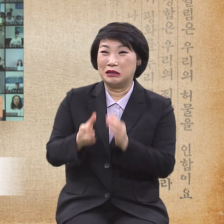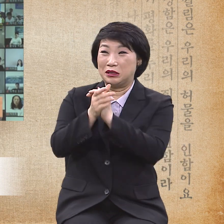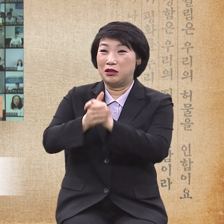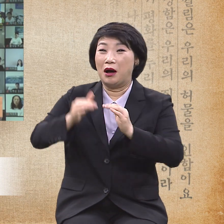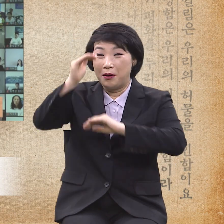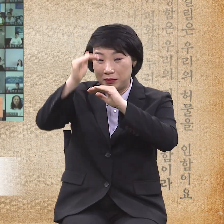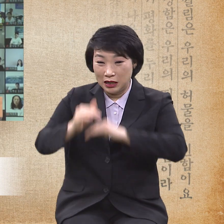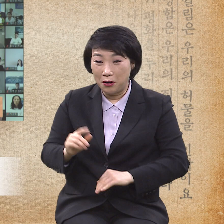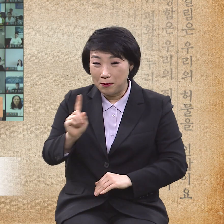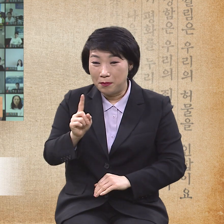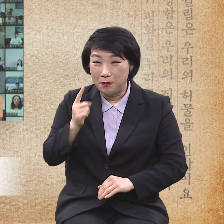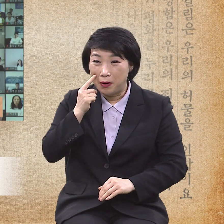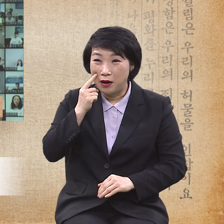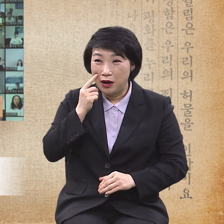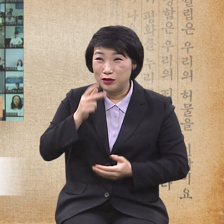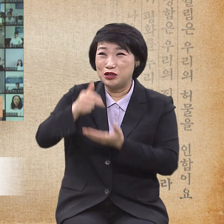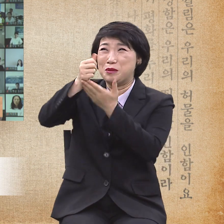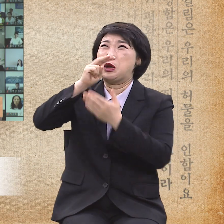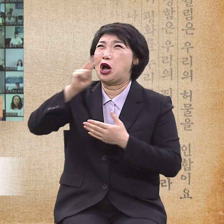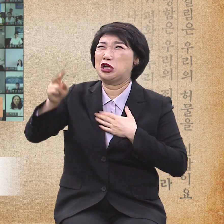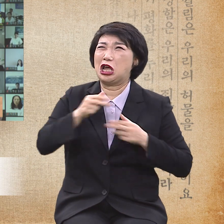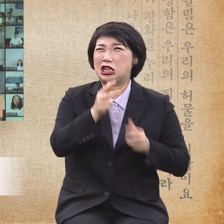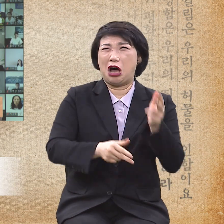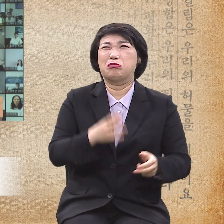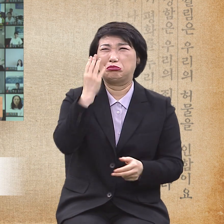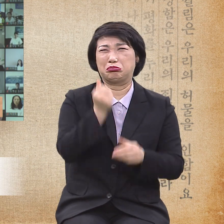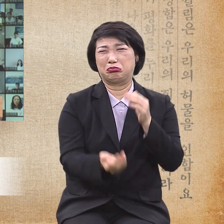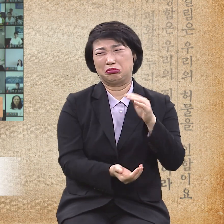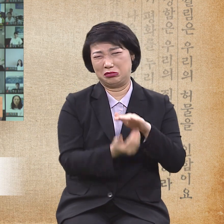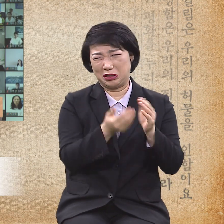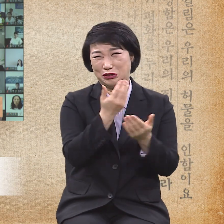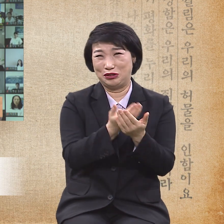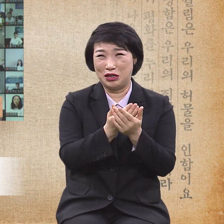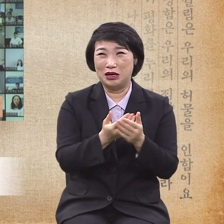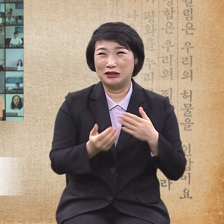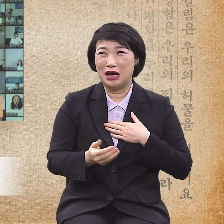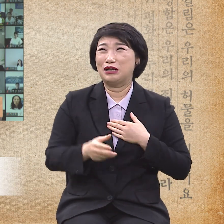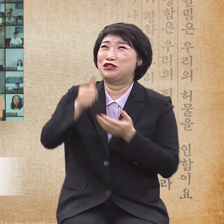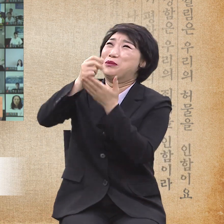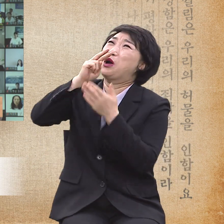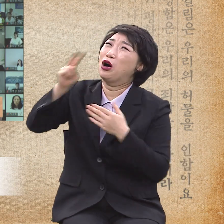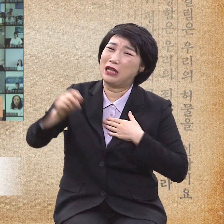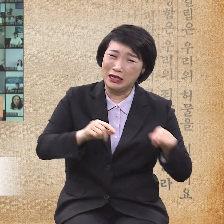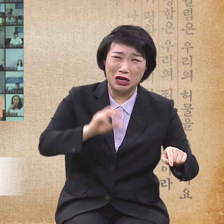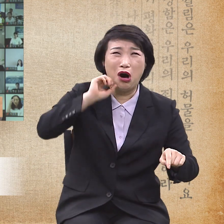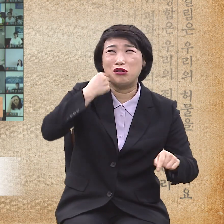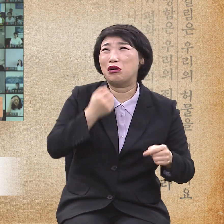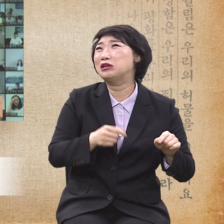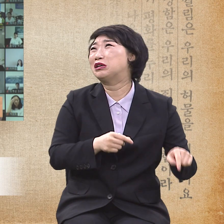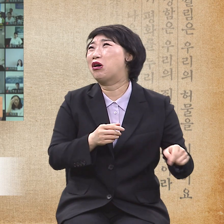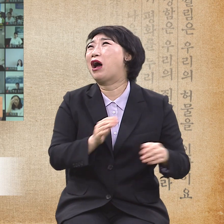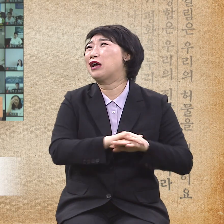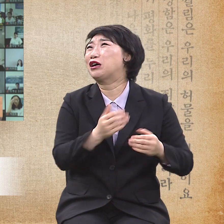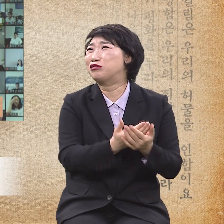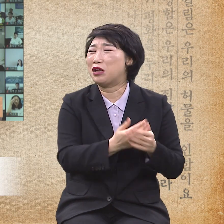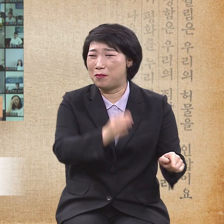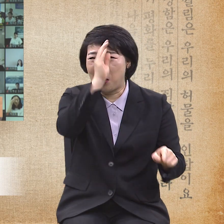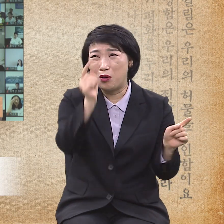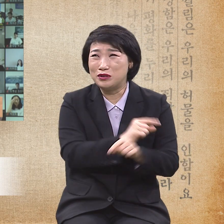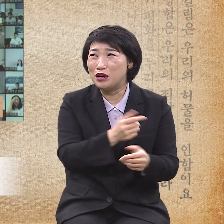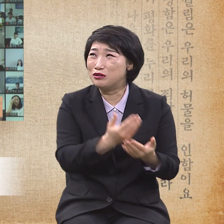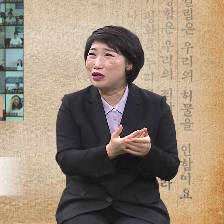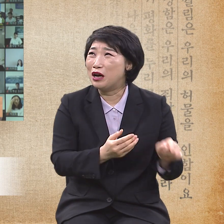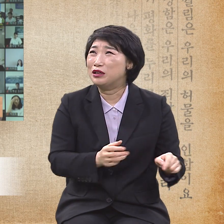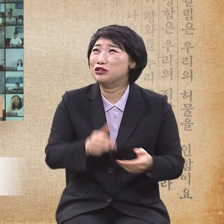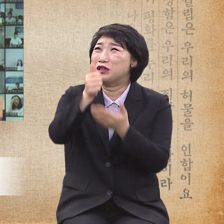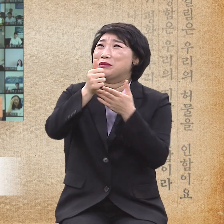주여 우리 집에 사업 좀 잘 되게 해주세요. 주여 우리 집 좀 이렇게 어려운 거 해결해 주세요. 병 고쳐주세요.